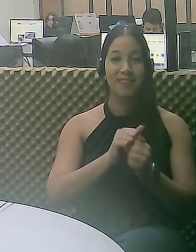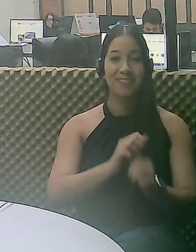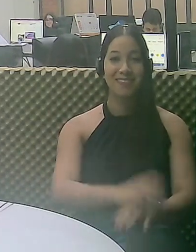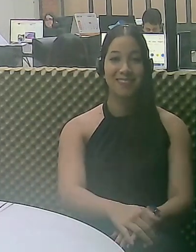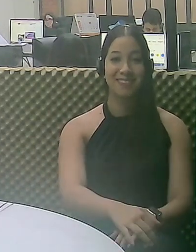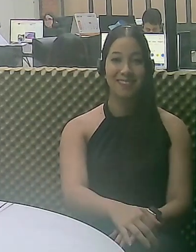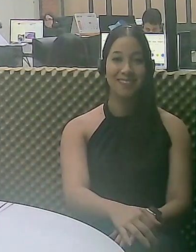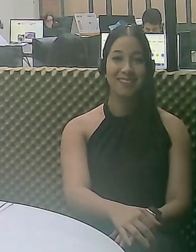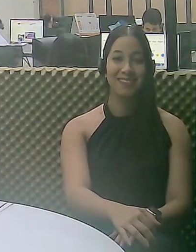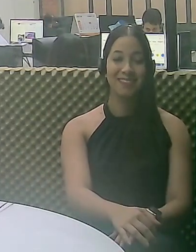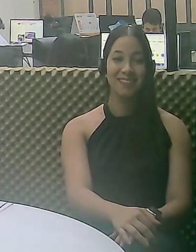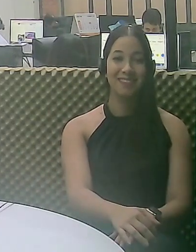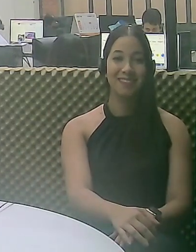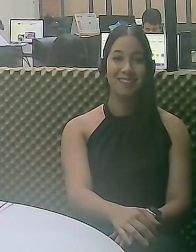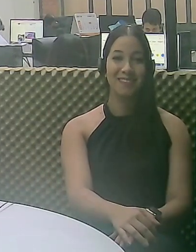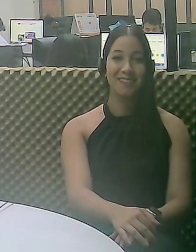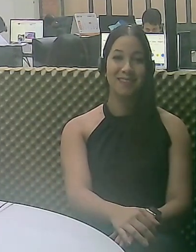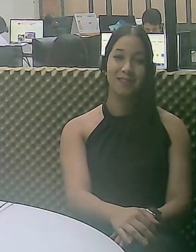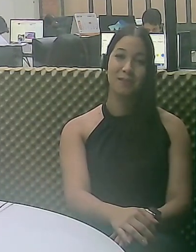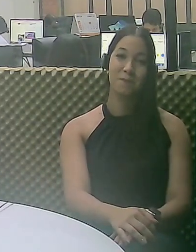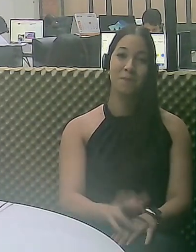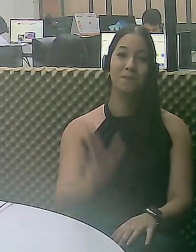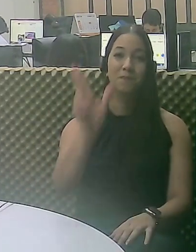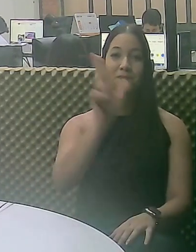Cidade. Vem com a gente!